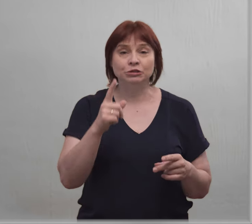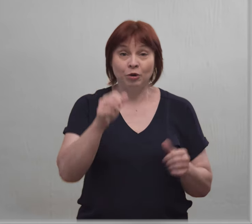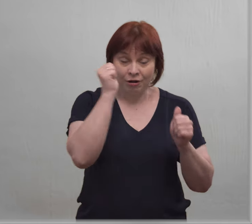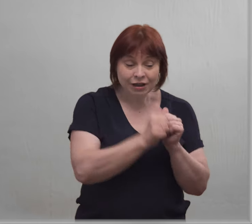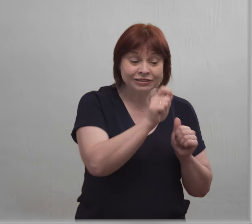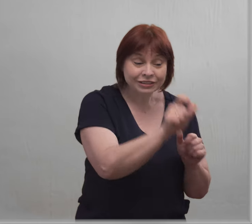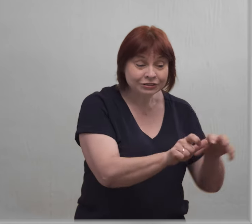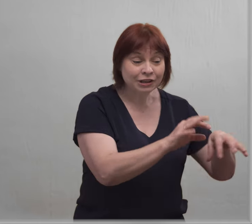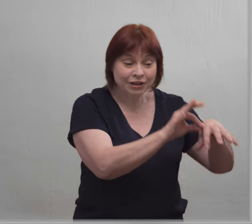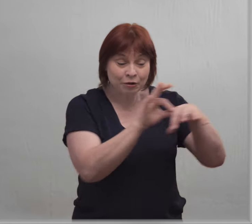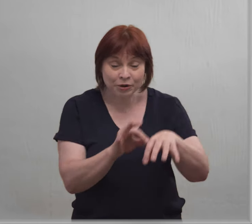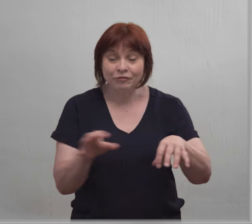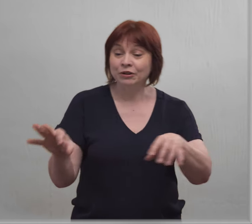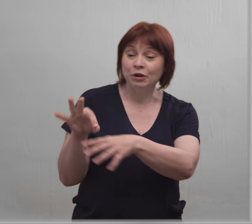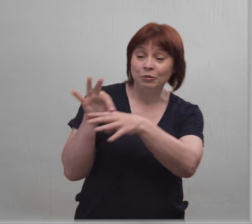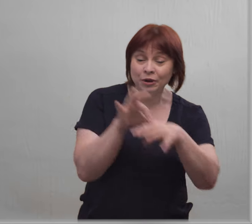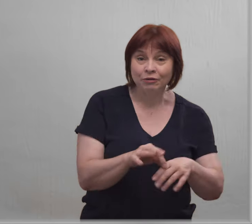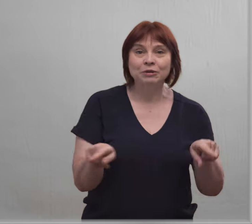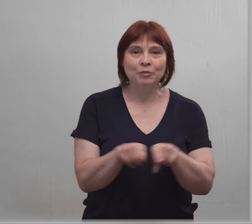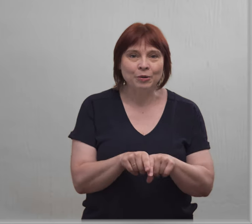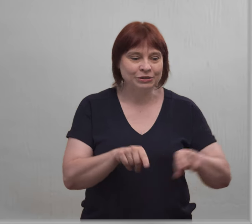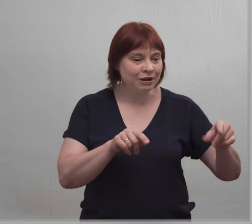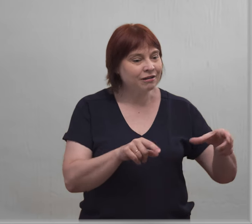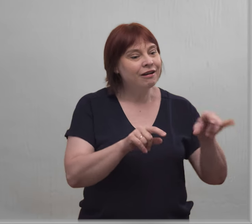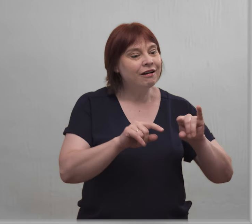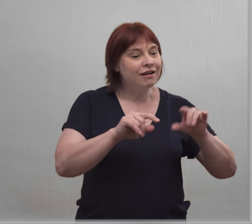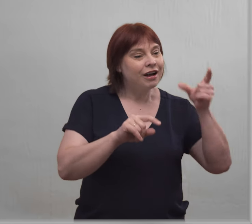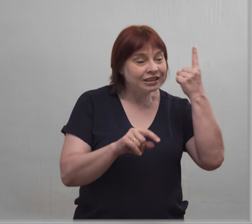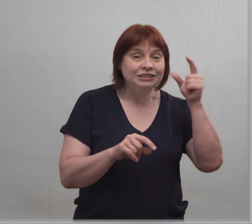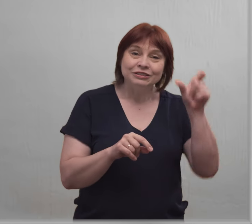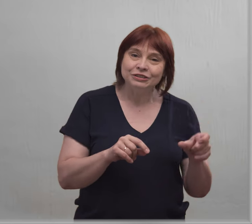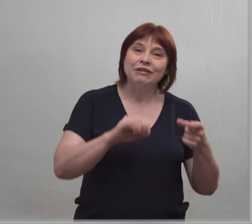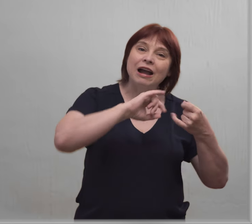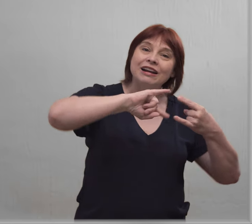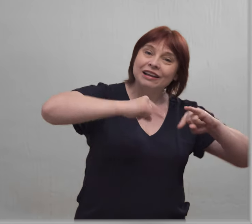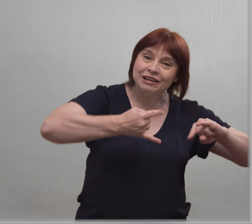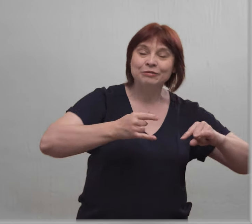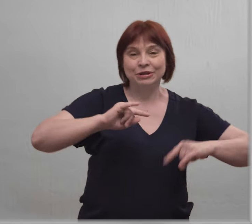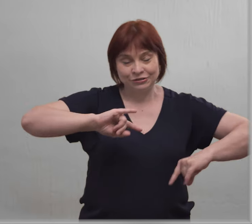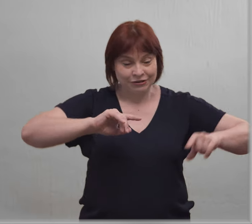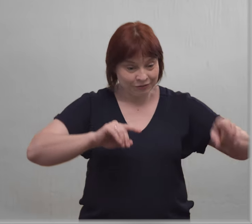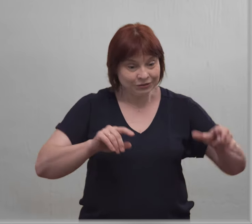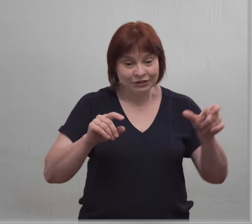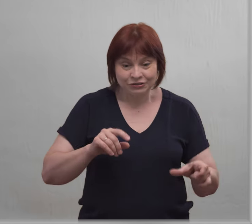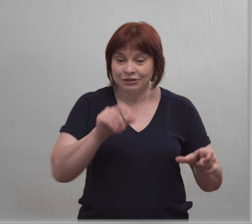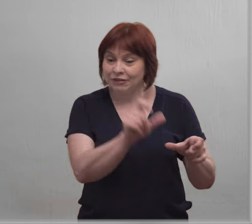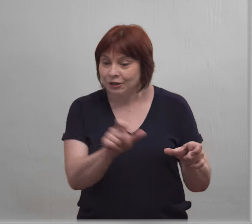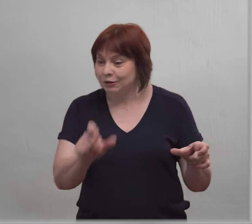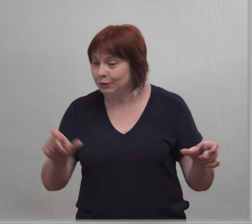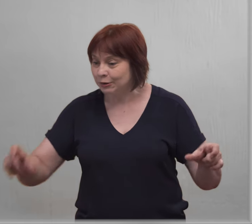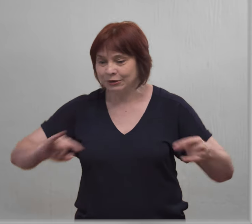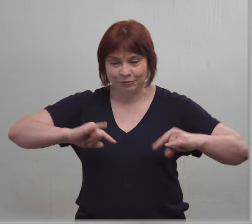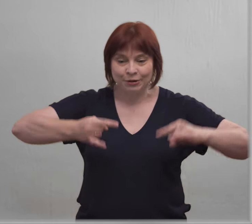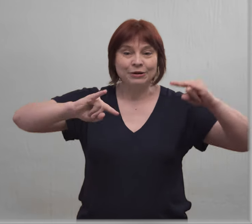созидать и строить. И это важно, чтобы мы созидали, чтобы мы изучали Божье Слово. И